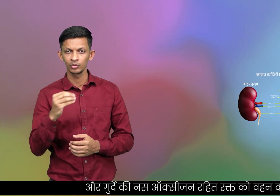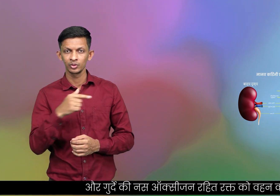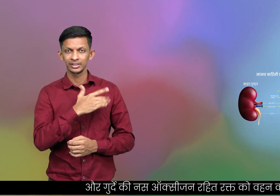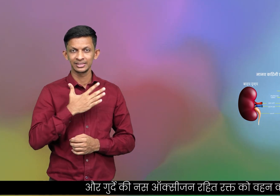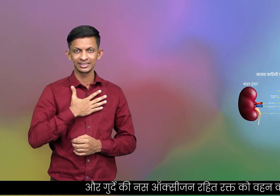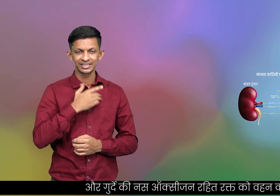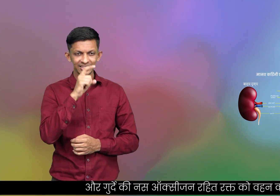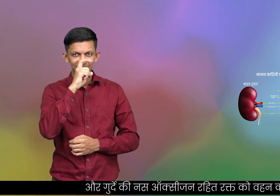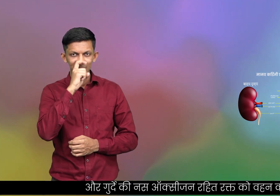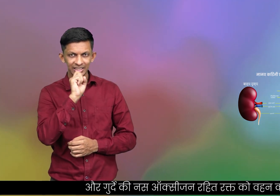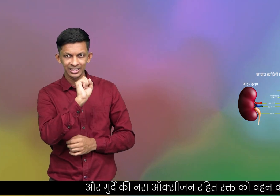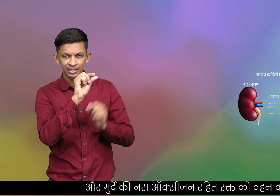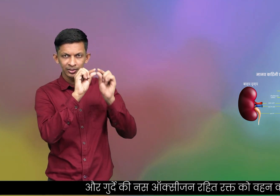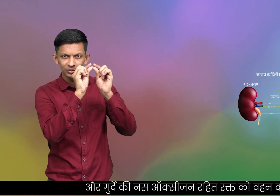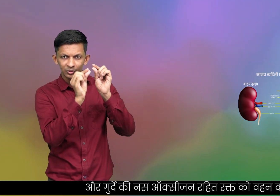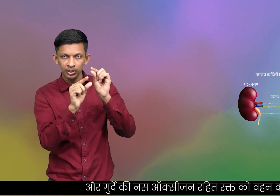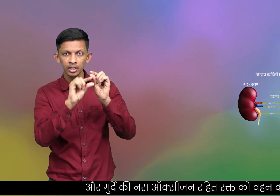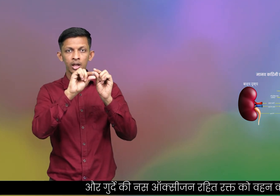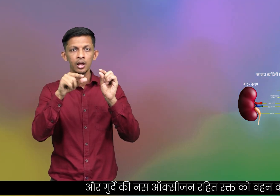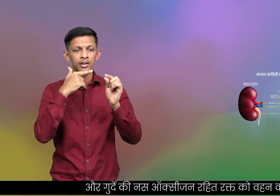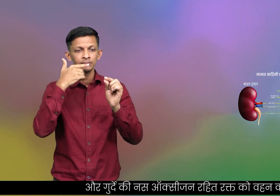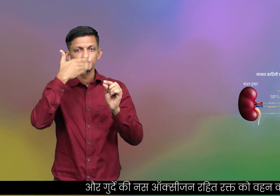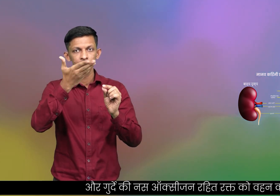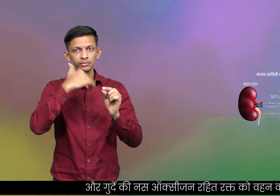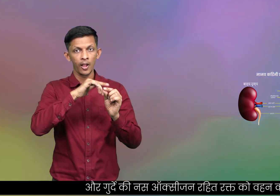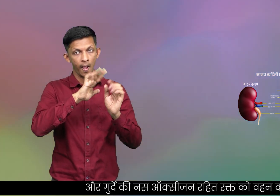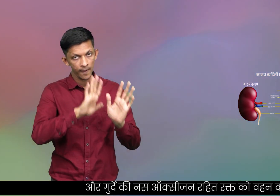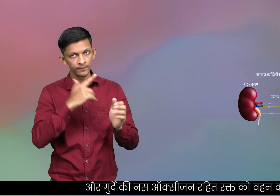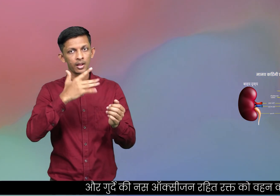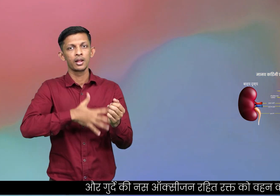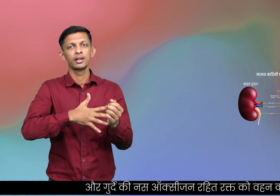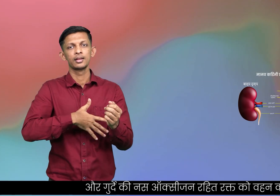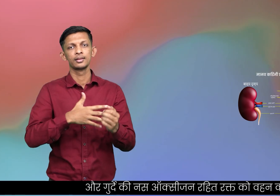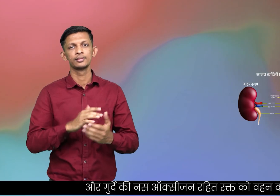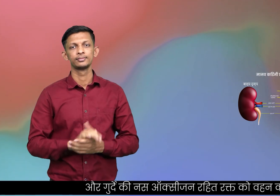ऑक्सीजन रहित रक्त को वहन करती है।